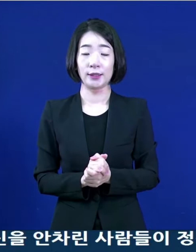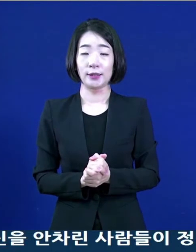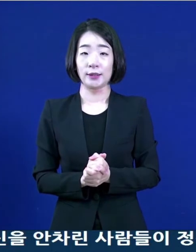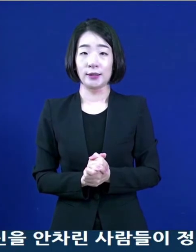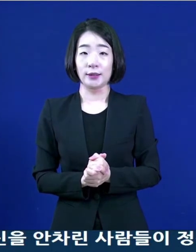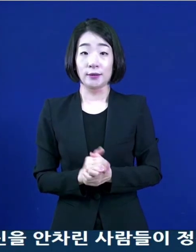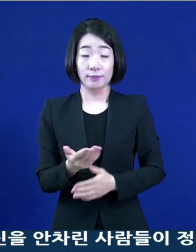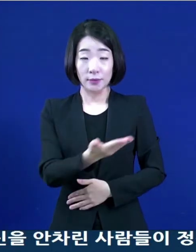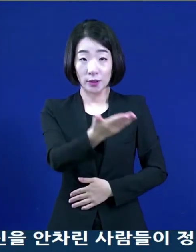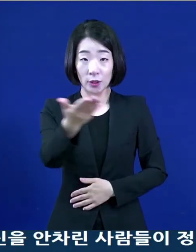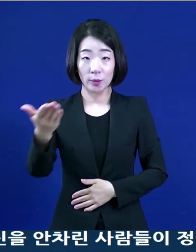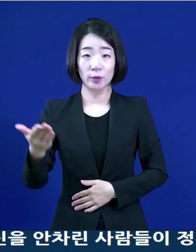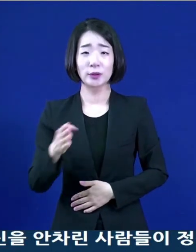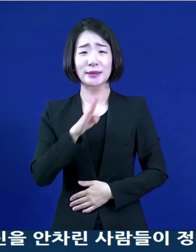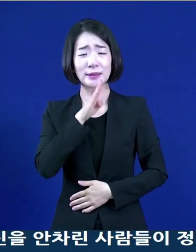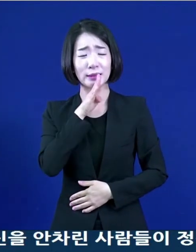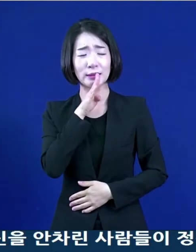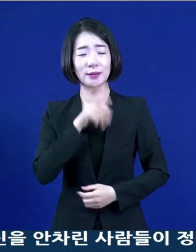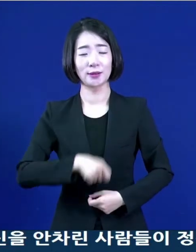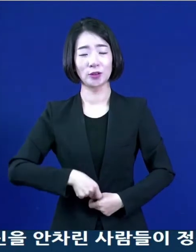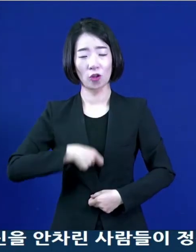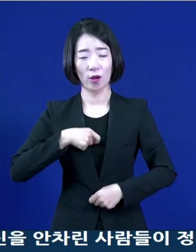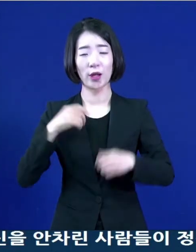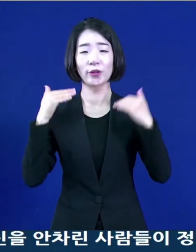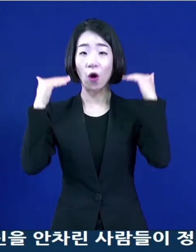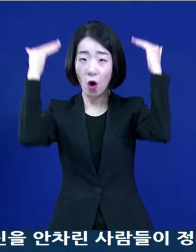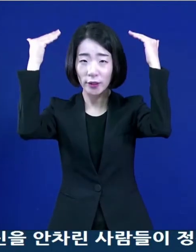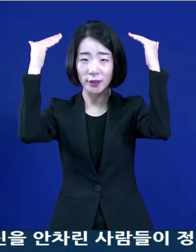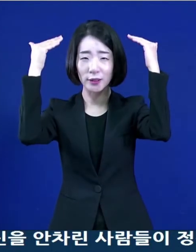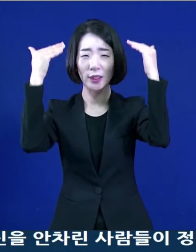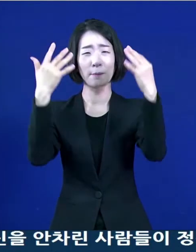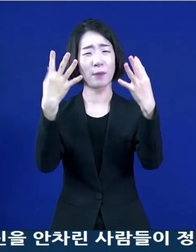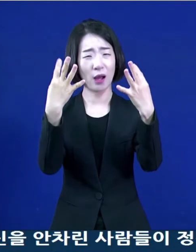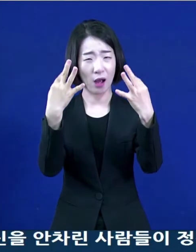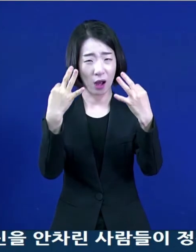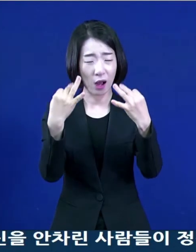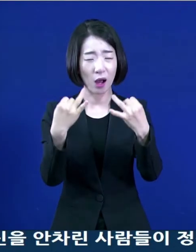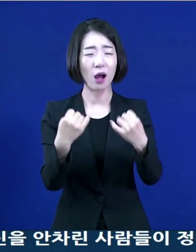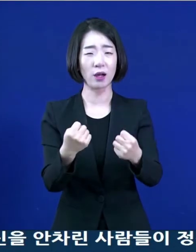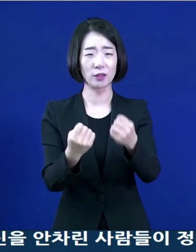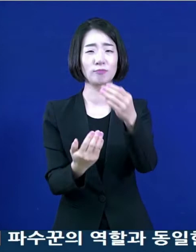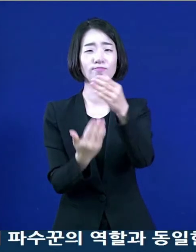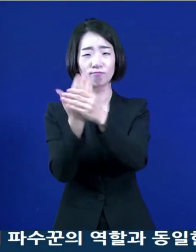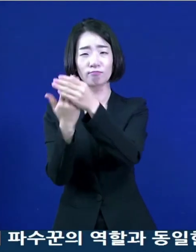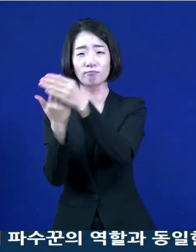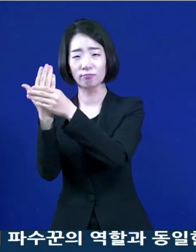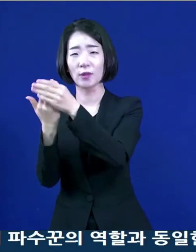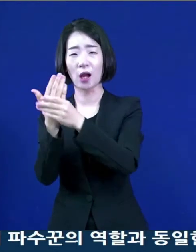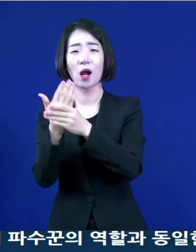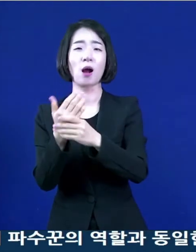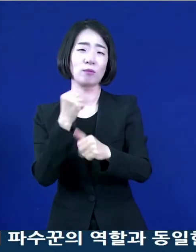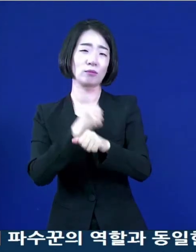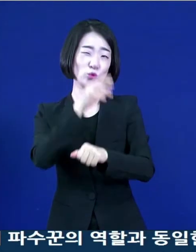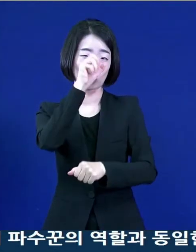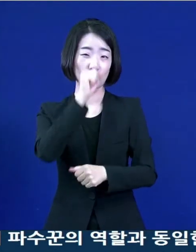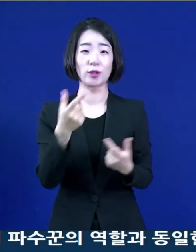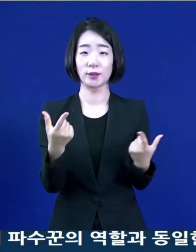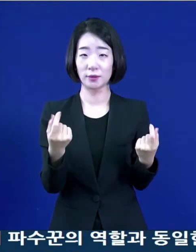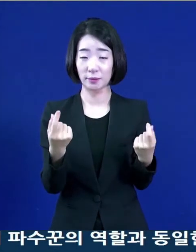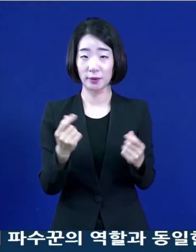진정한 어른들이 많이 세워졌으면 좋겠습니다. 잘 교회를 지키고 가정을 지키고 사회를 지키는,